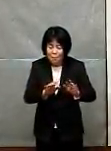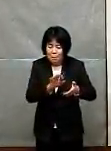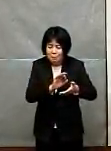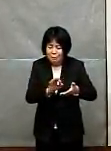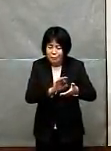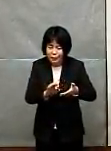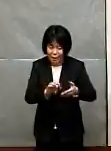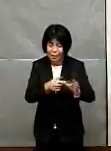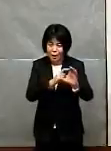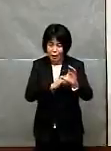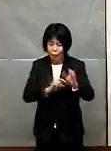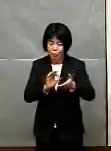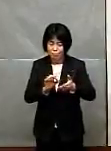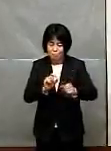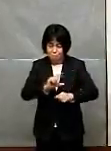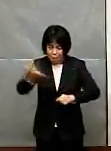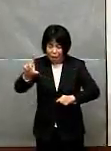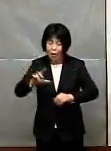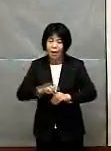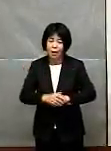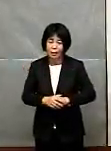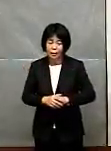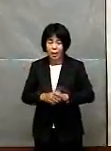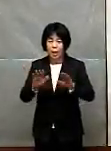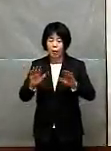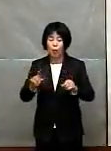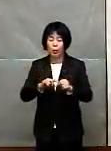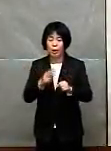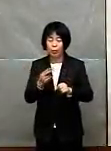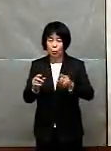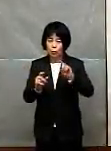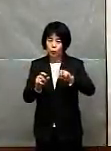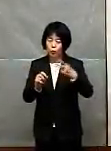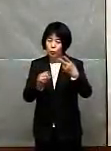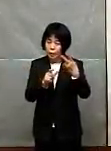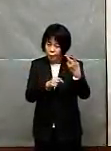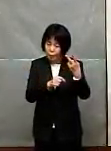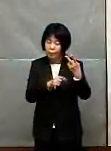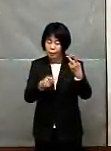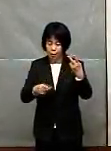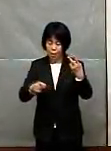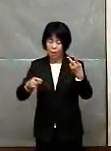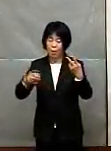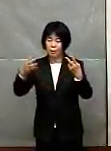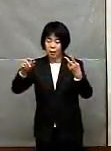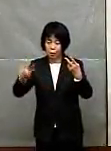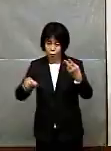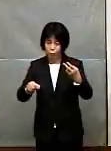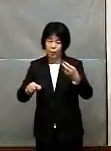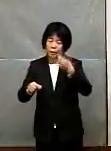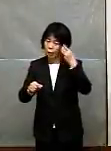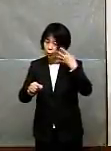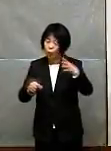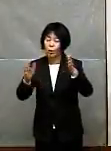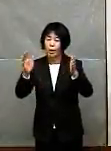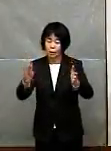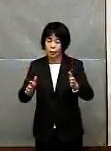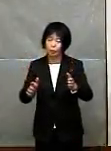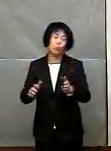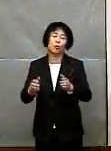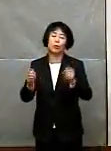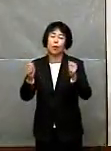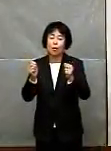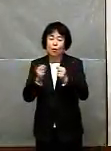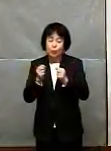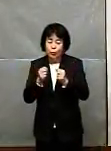大きくなることから、今年度も12月から3月までの4ヶ月間冬の省エネ県民運